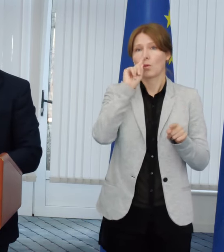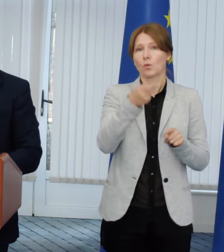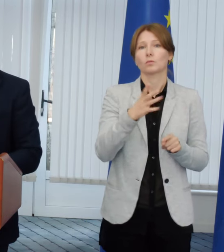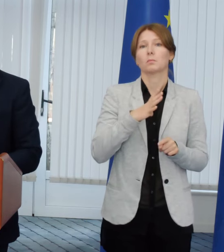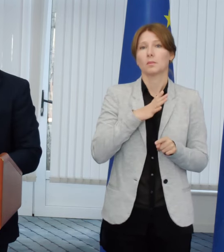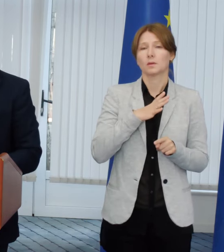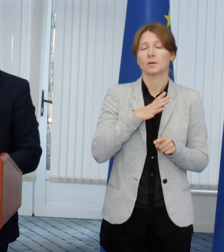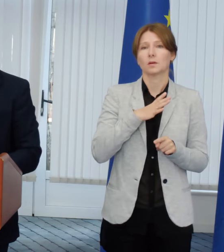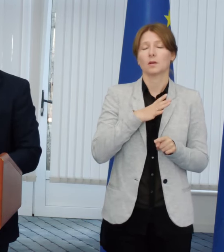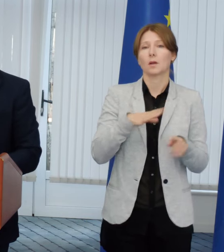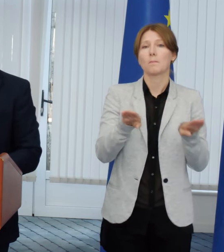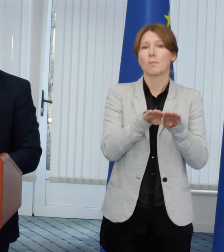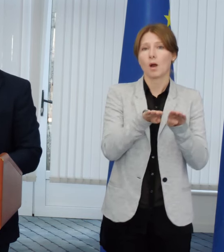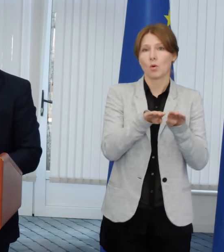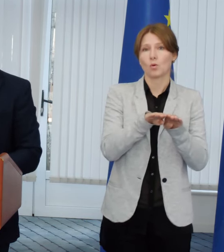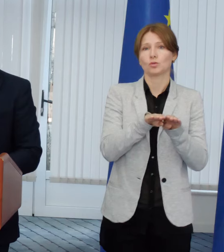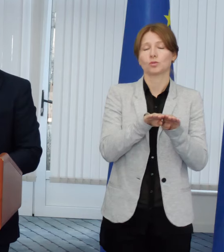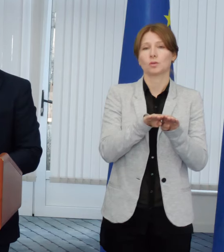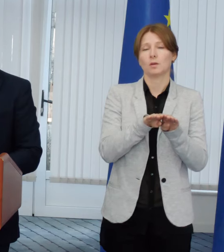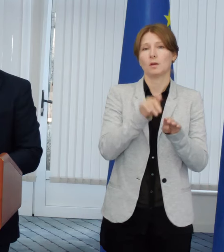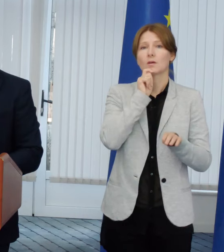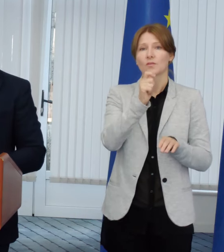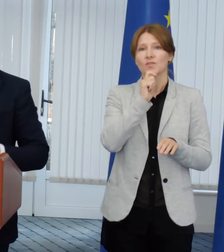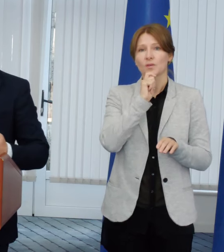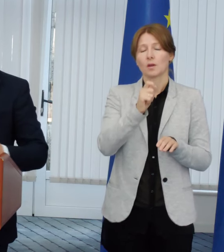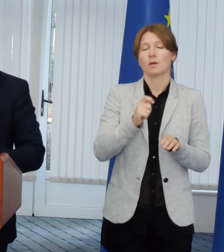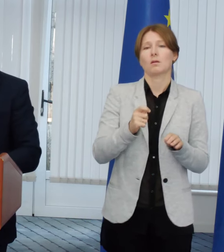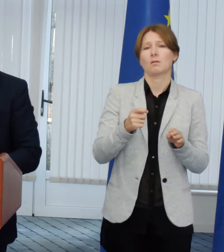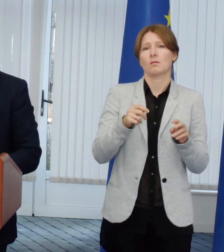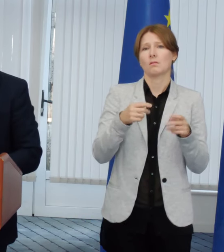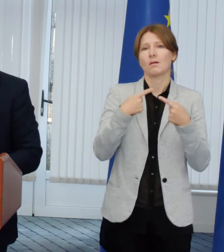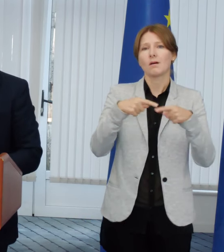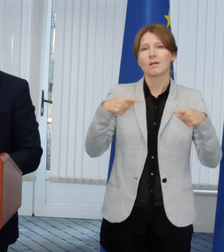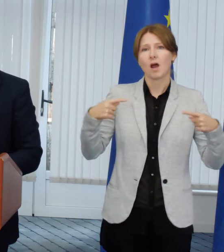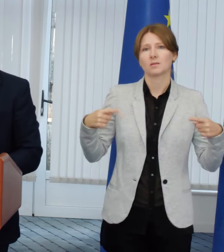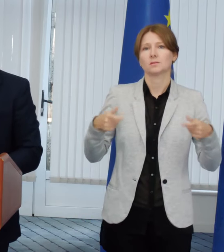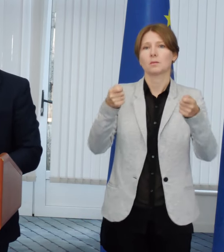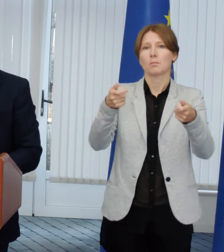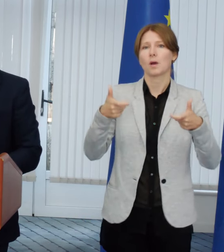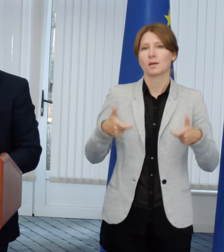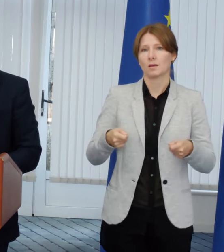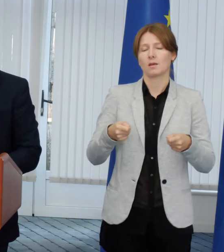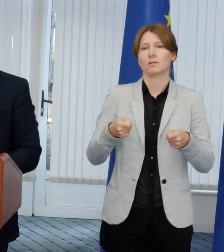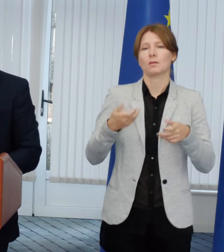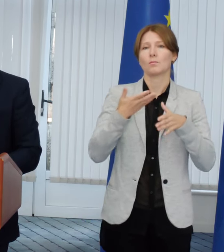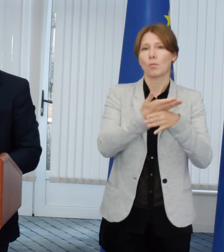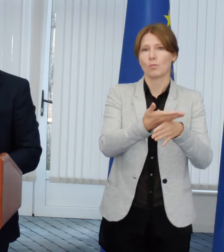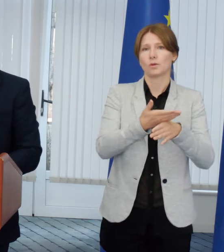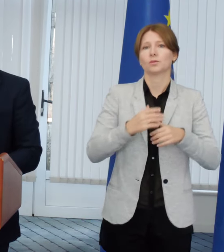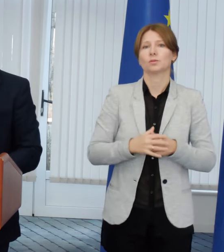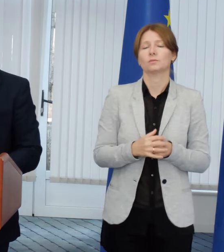în care am lansat mai multe măsuri, pachete de intervenții. Astăzi